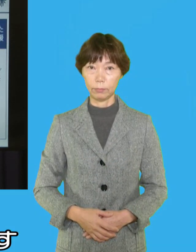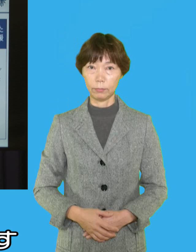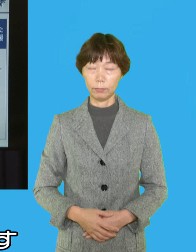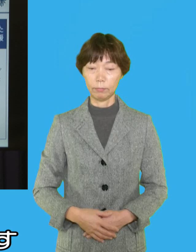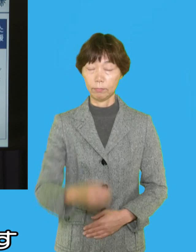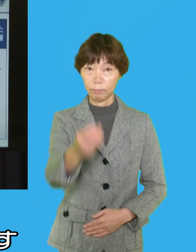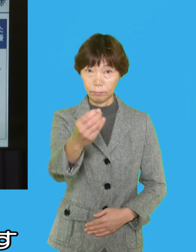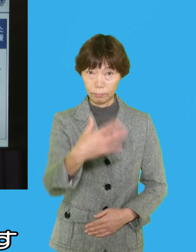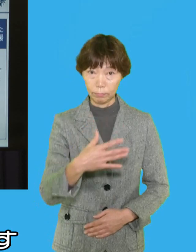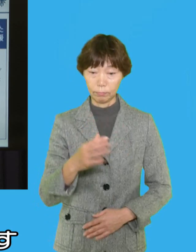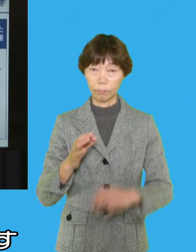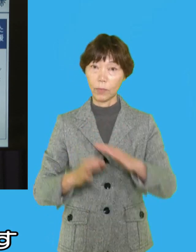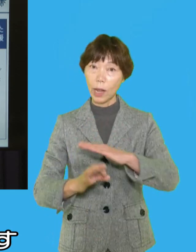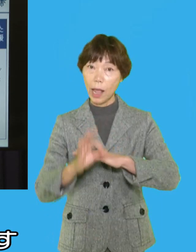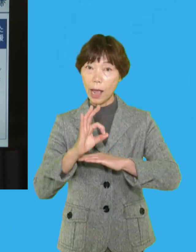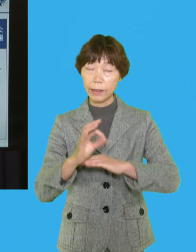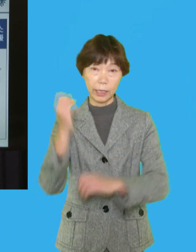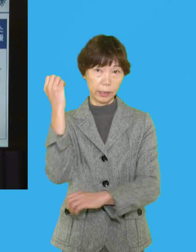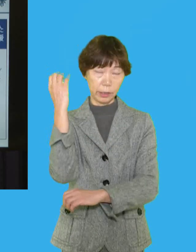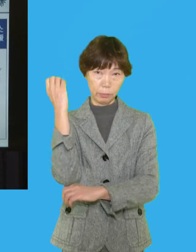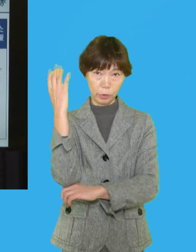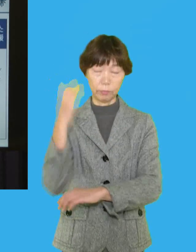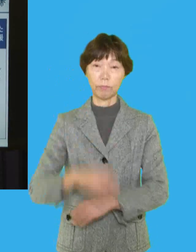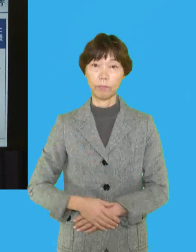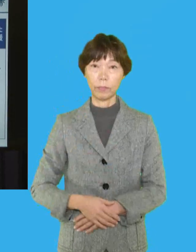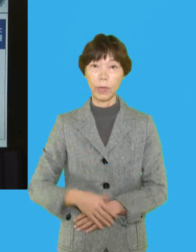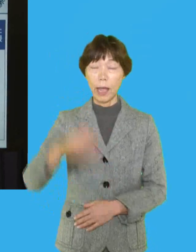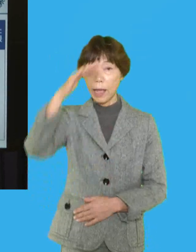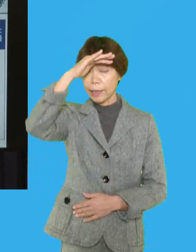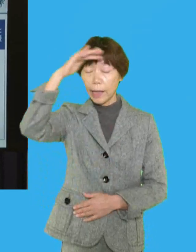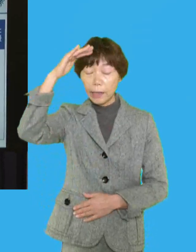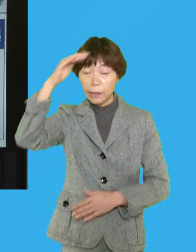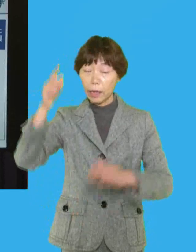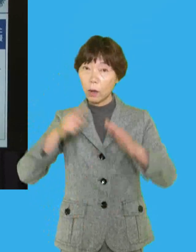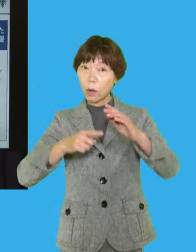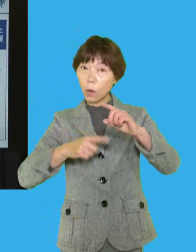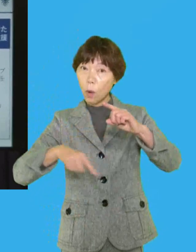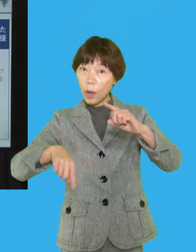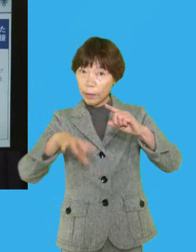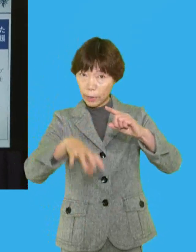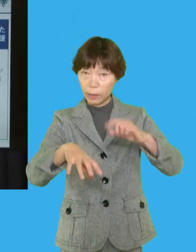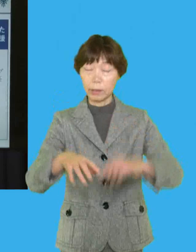朝日新聞の加藤です。はい、大仙公園なんですけれども、